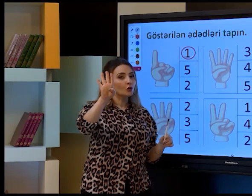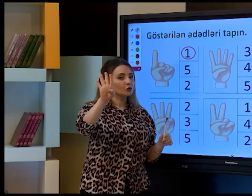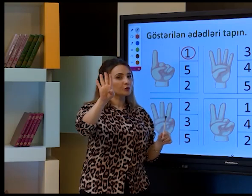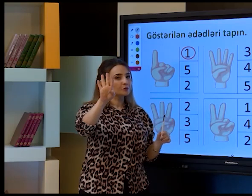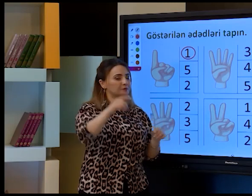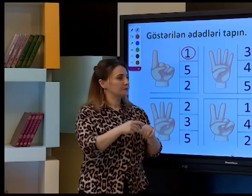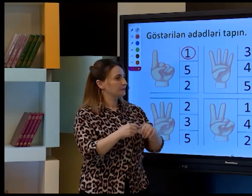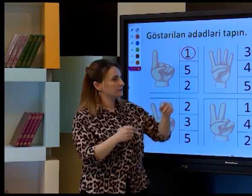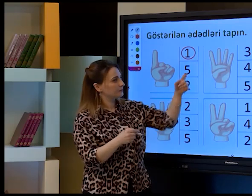4